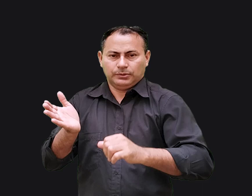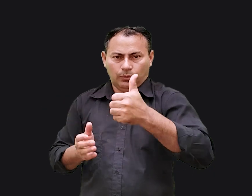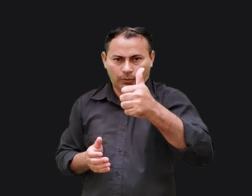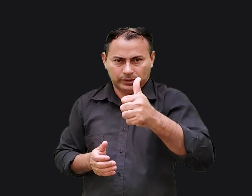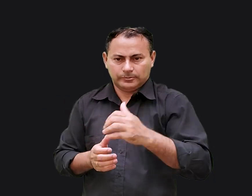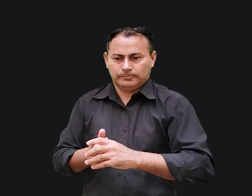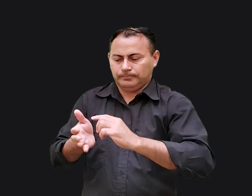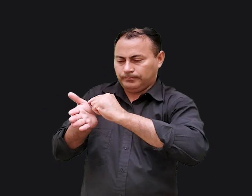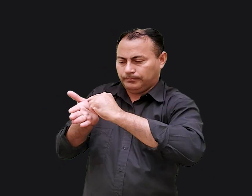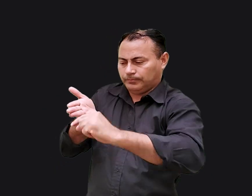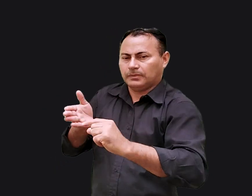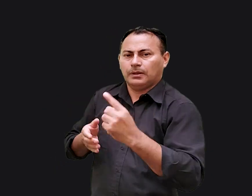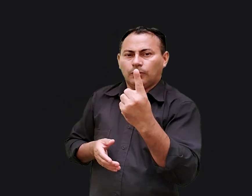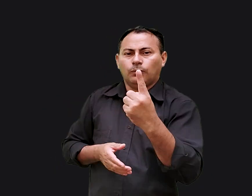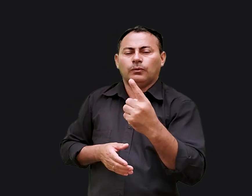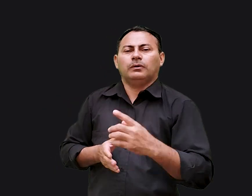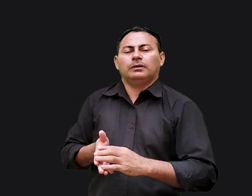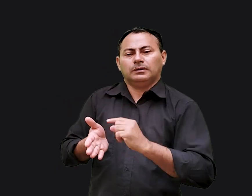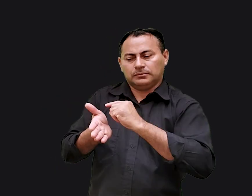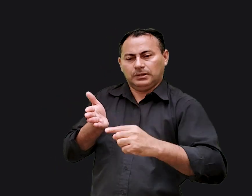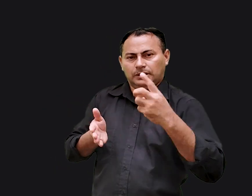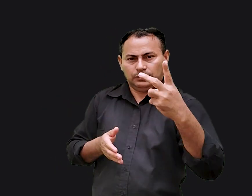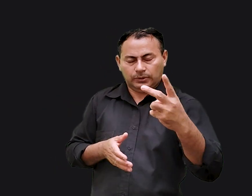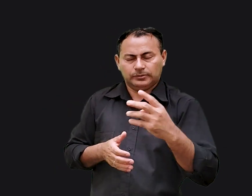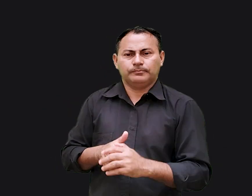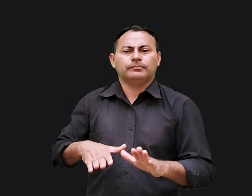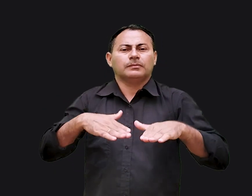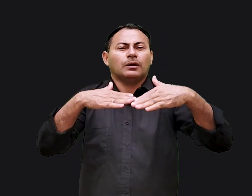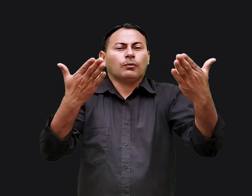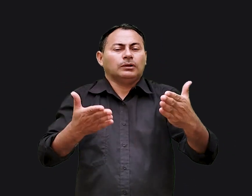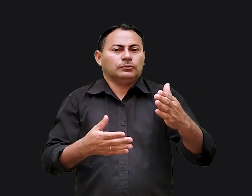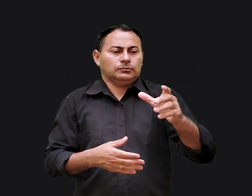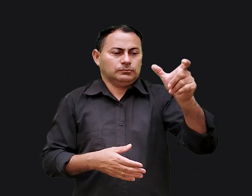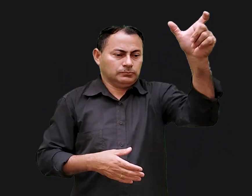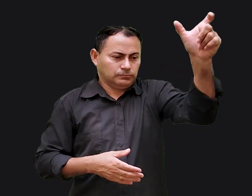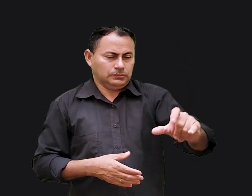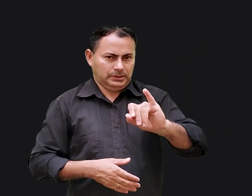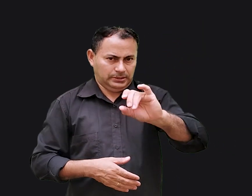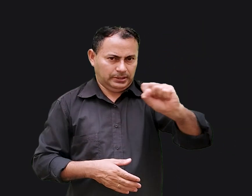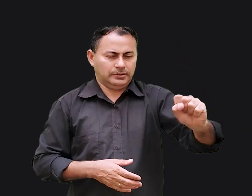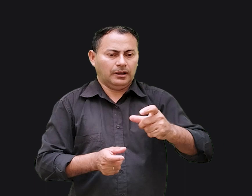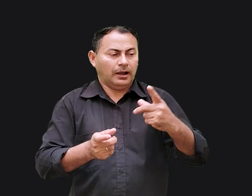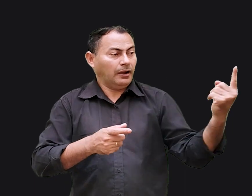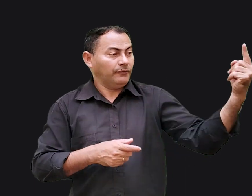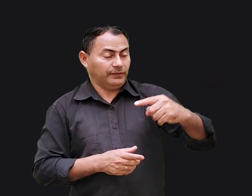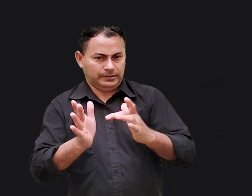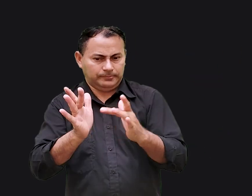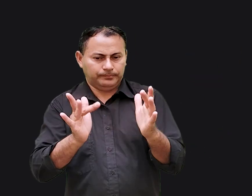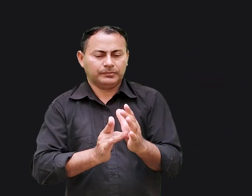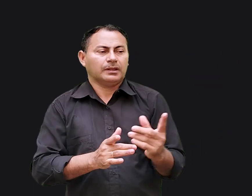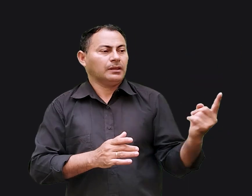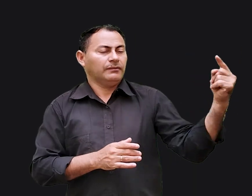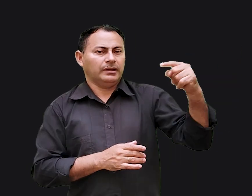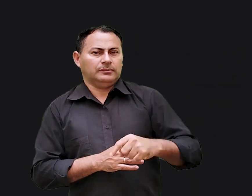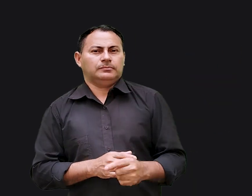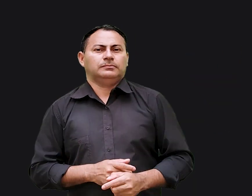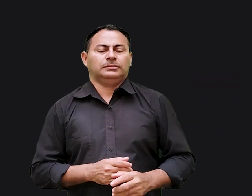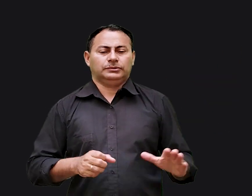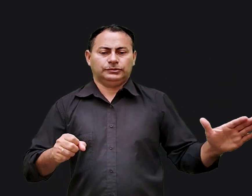11, versículos 1 e 2. Quando Isaías fala sobre a vinda do Messias, ele quer dizer que o Messias que virá será